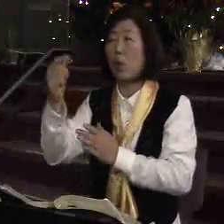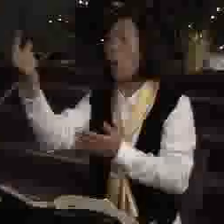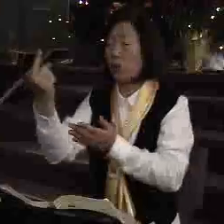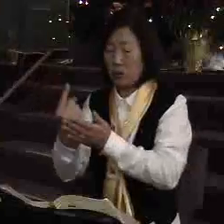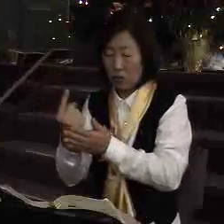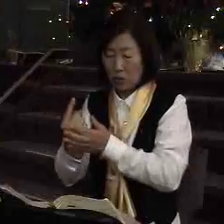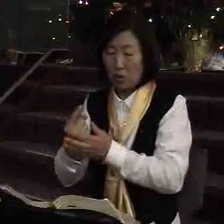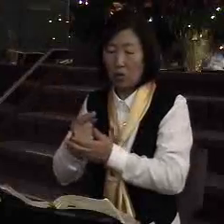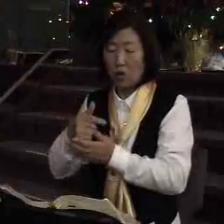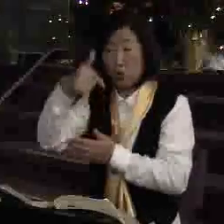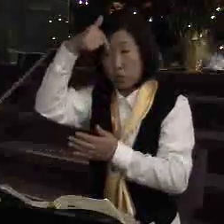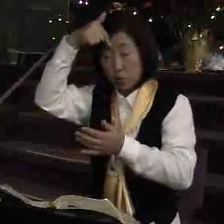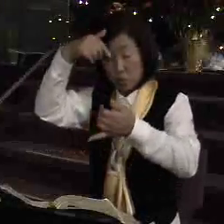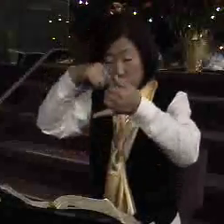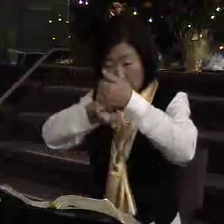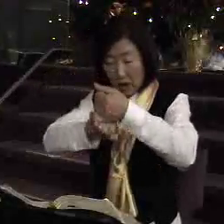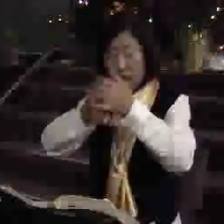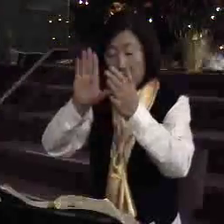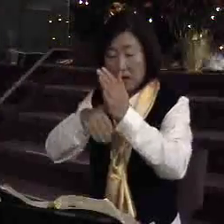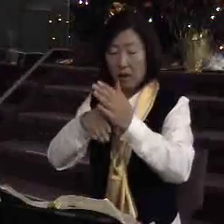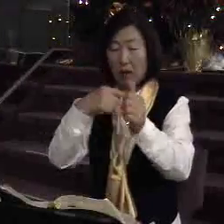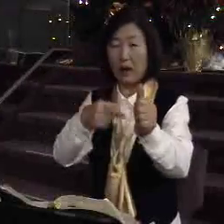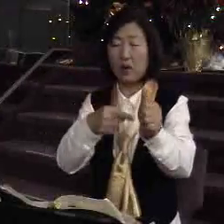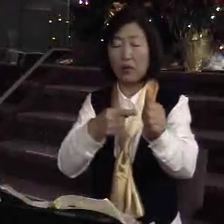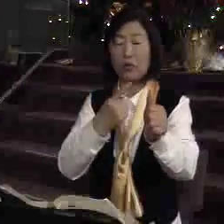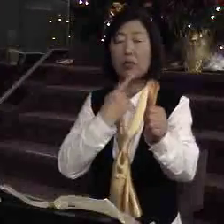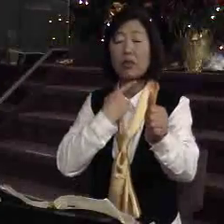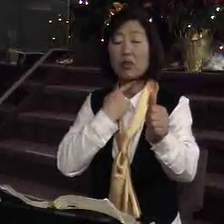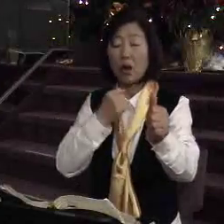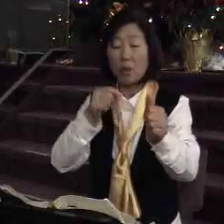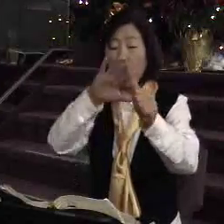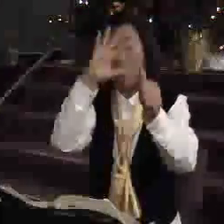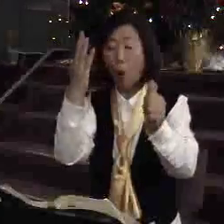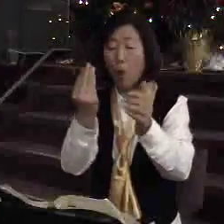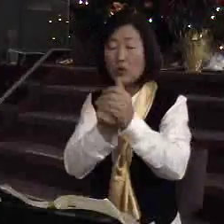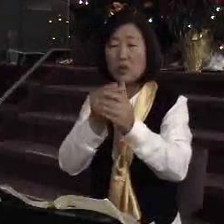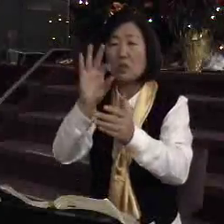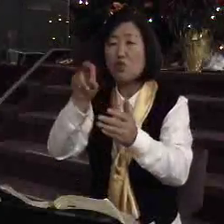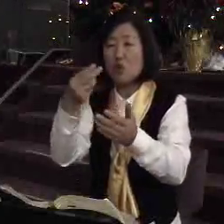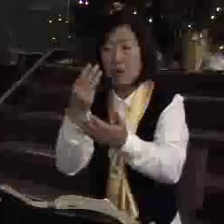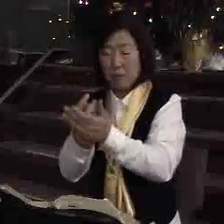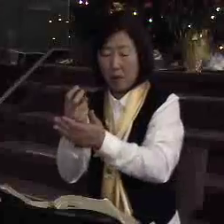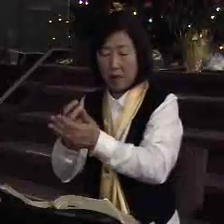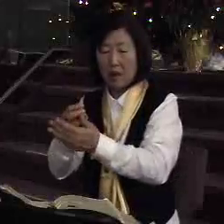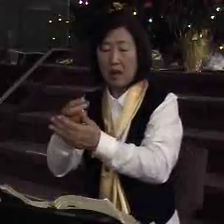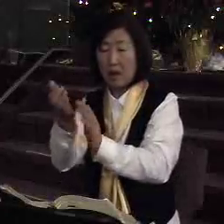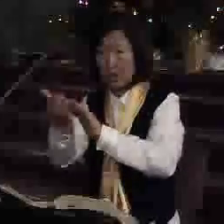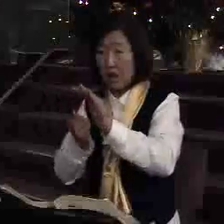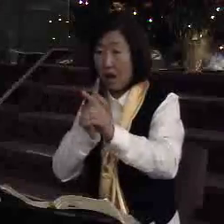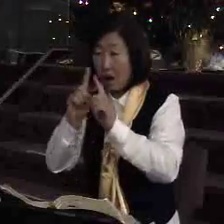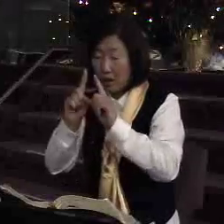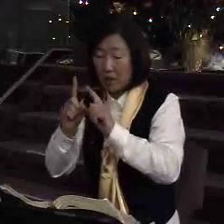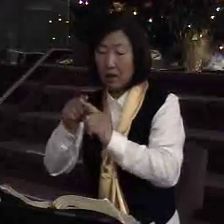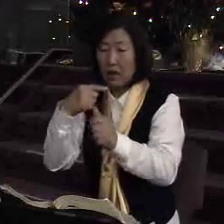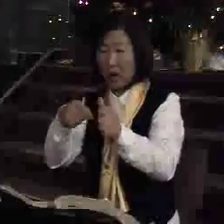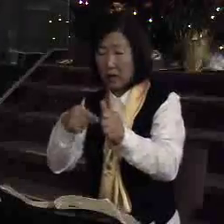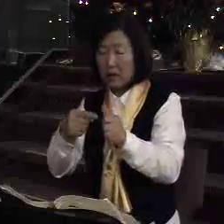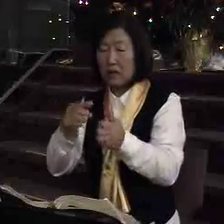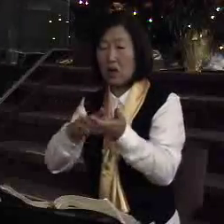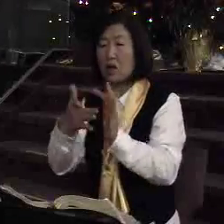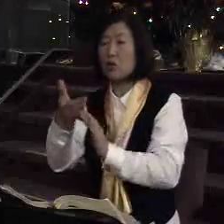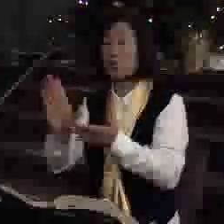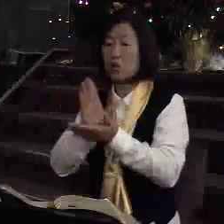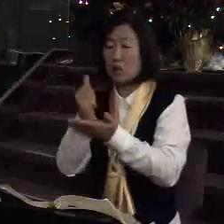오셔서 구약시대가 그 가리켰던, 구약시대 모든 율법과 모든 그 예언이 가리켰던 예수